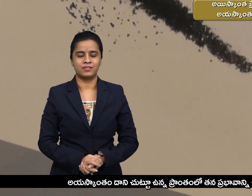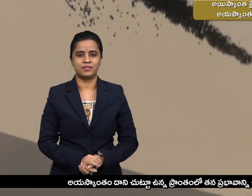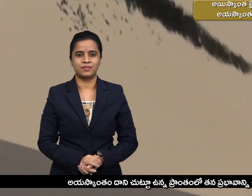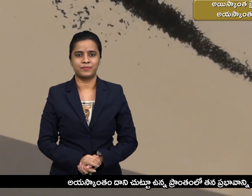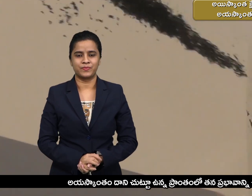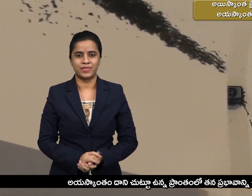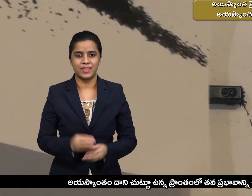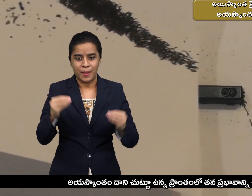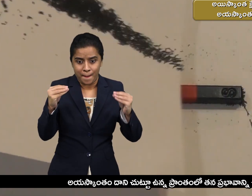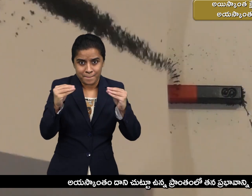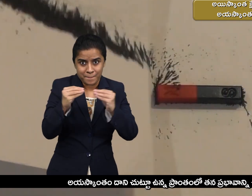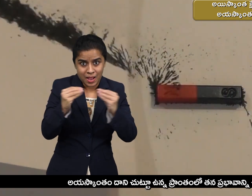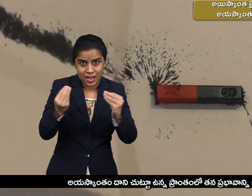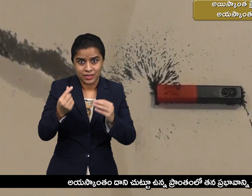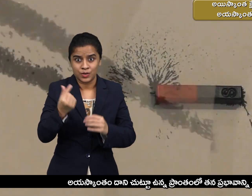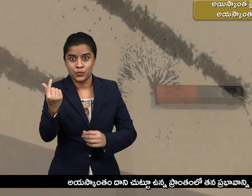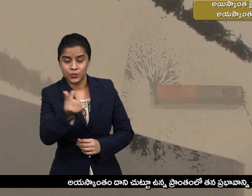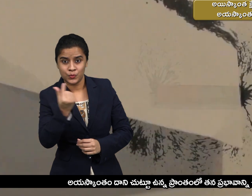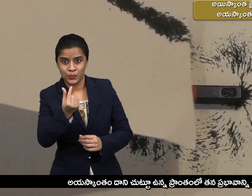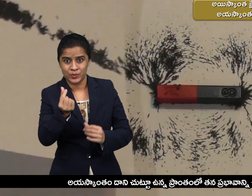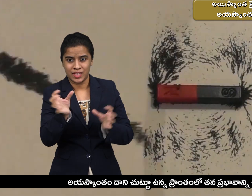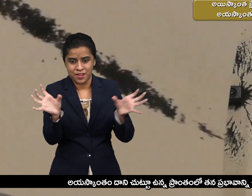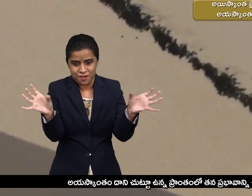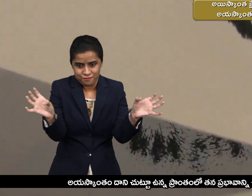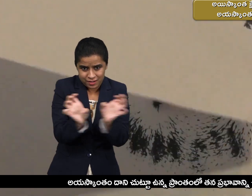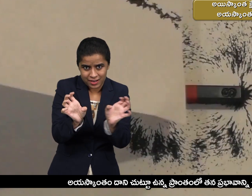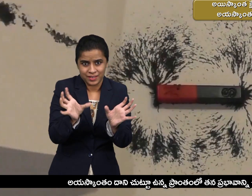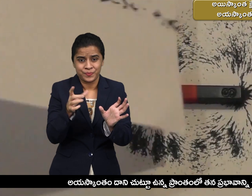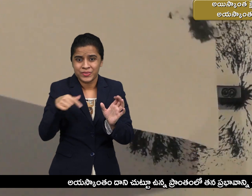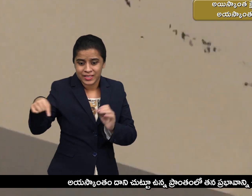అయస్కాంతం దాని చుట్టూ ఉన్న ప్రాంతంలో తన ప్రభావాన్ని చూపుతుంది.